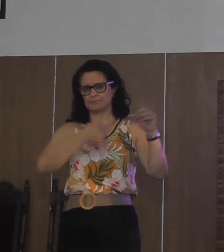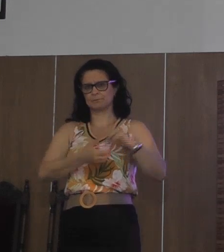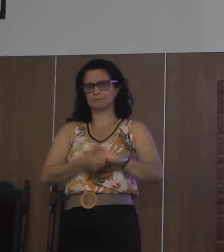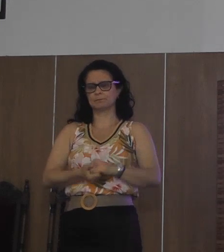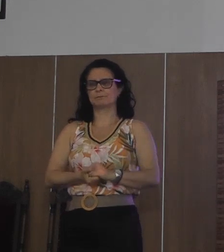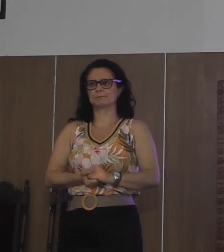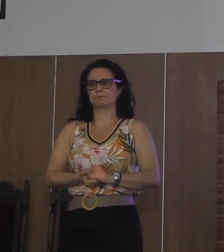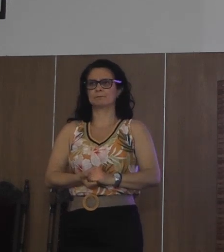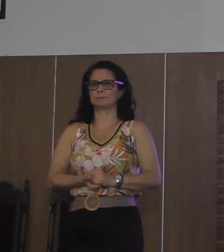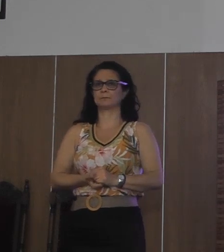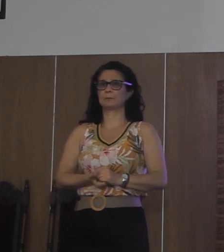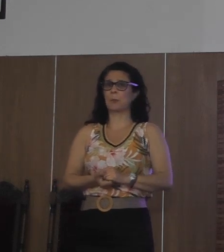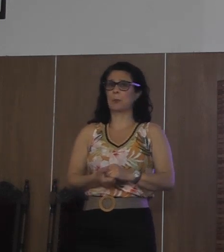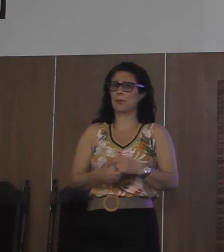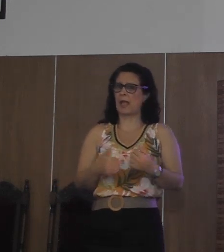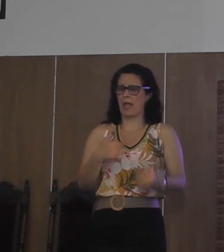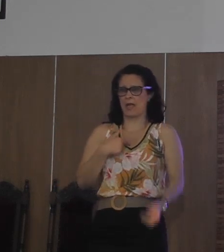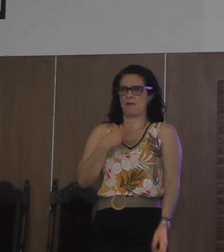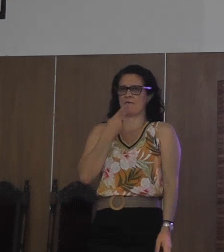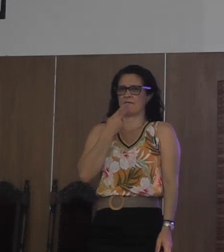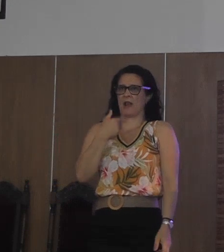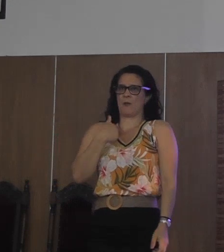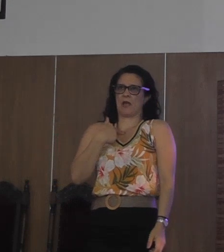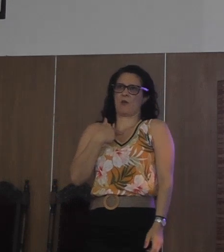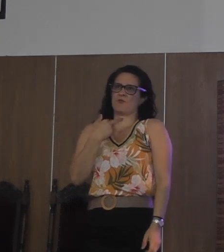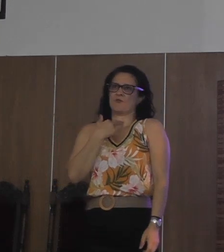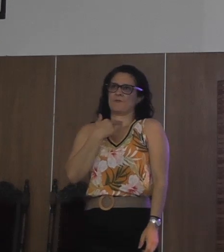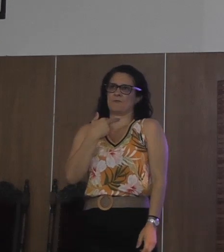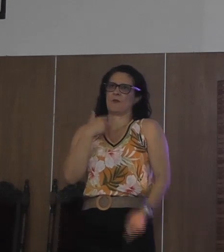Aí eu não posso passar algum tipo de problema, dificuldade?